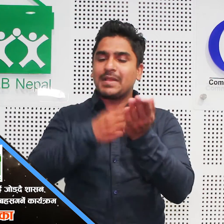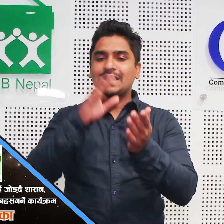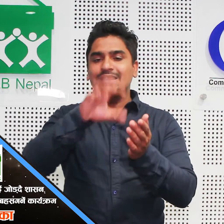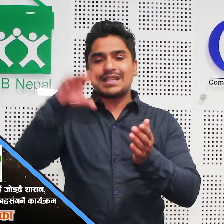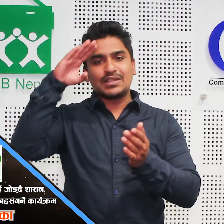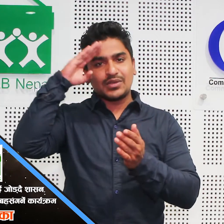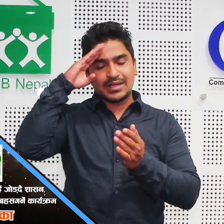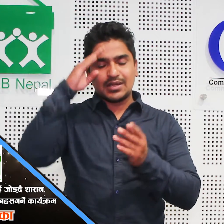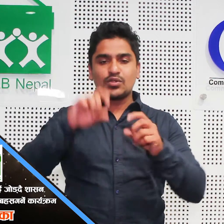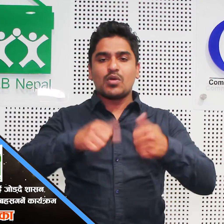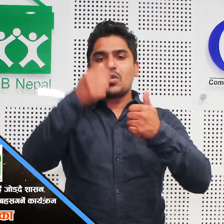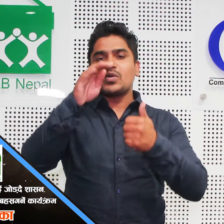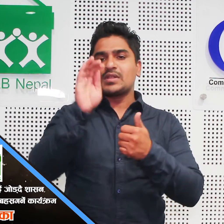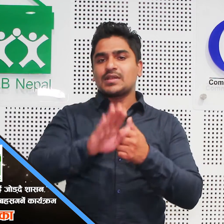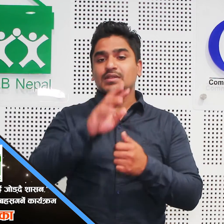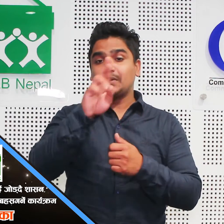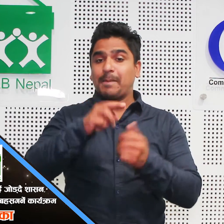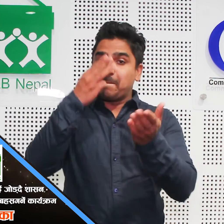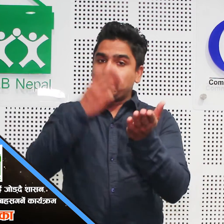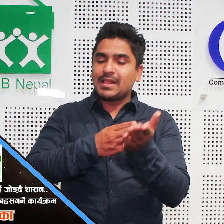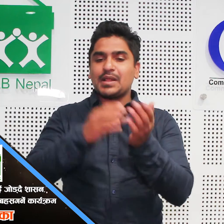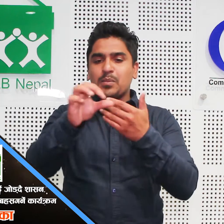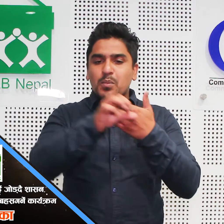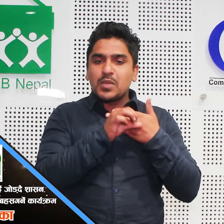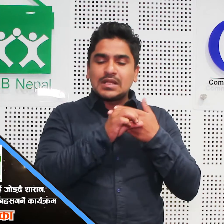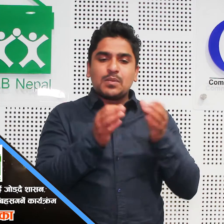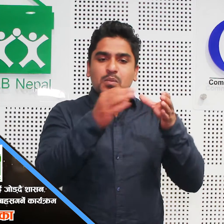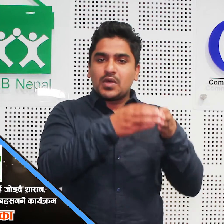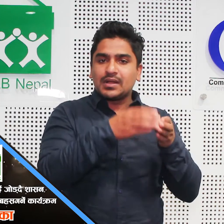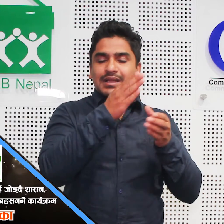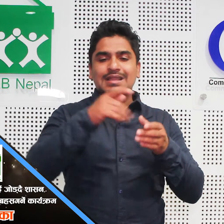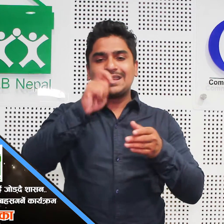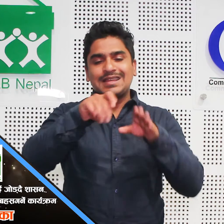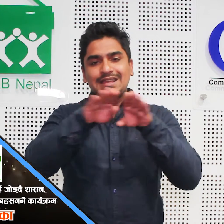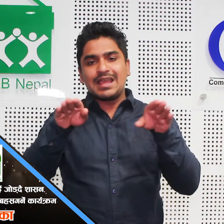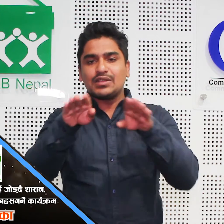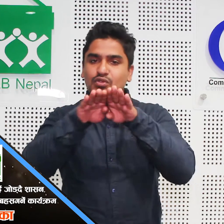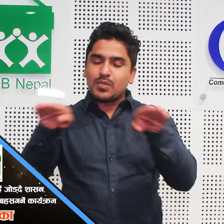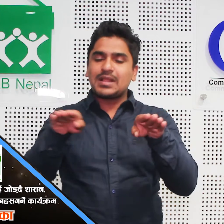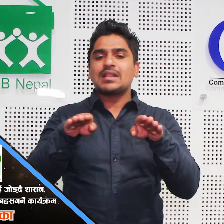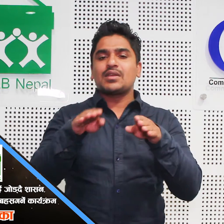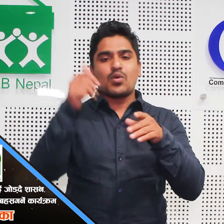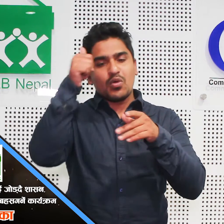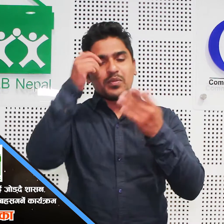सरकार सफल हुन सक्छ, अनि मात्रै पछाडि पारिएका वर्गले न्याय र समानताको अनुभूति गर्न